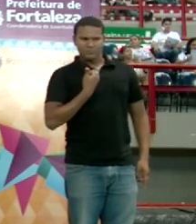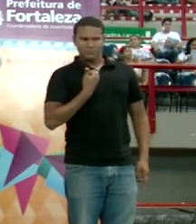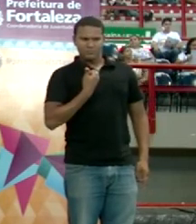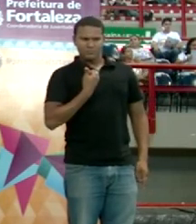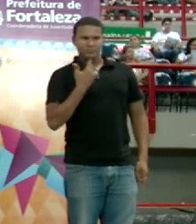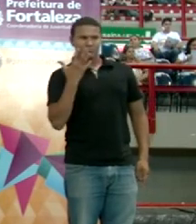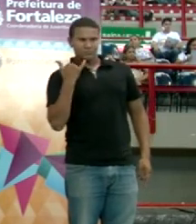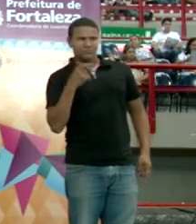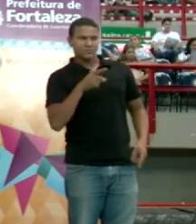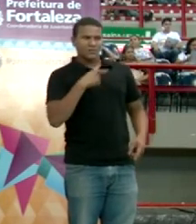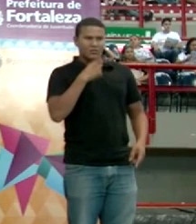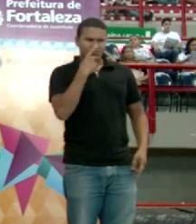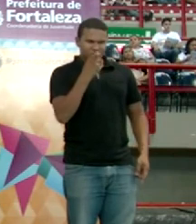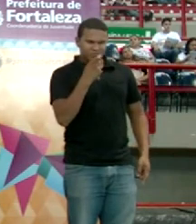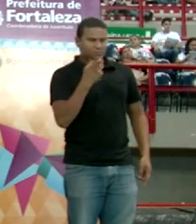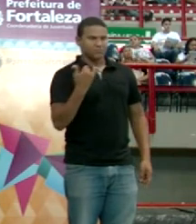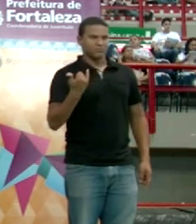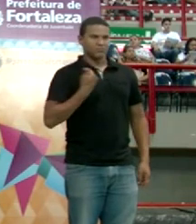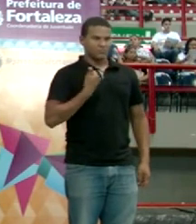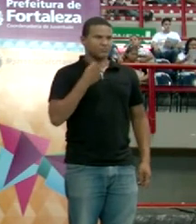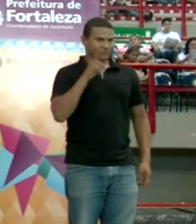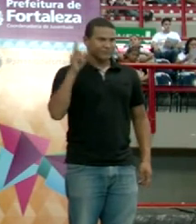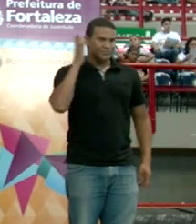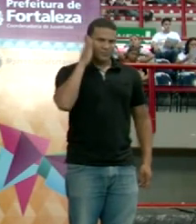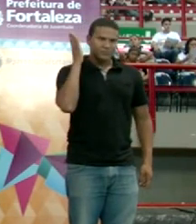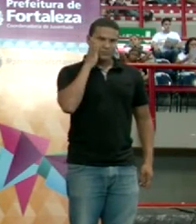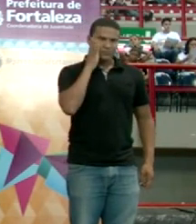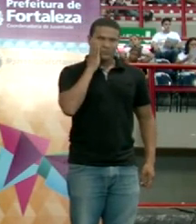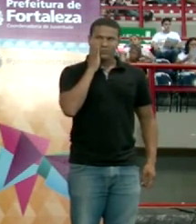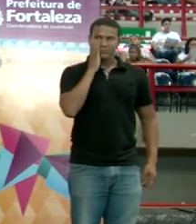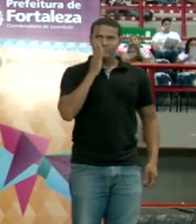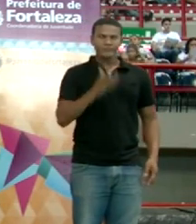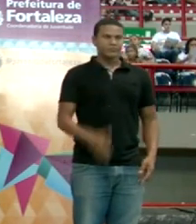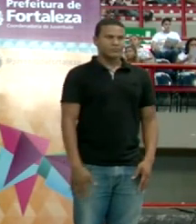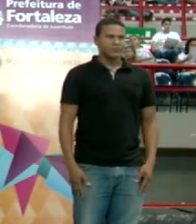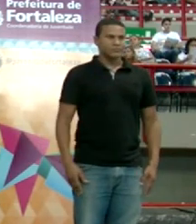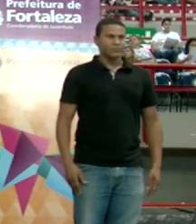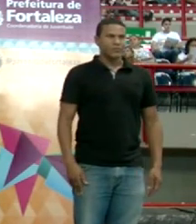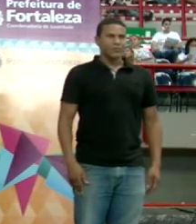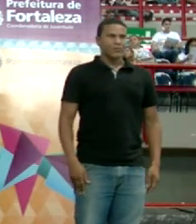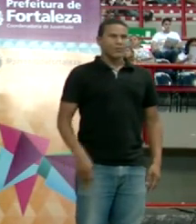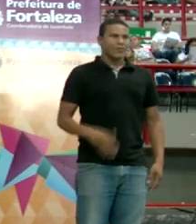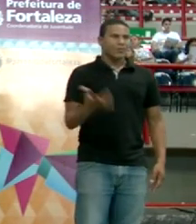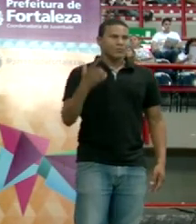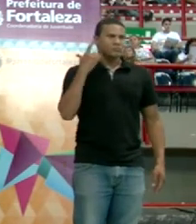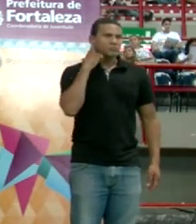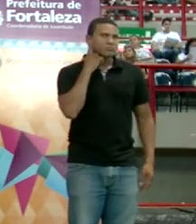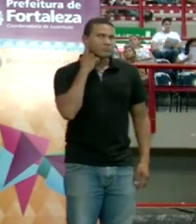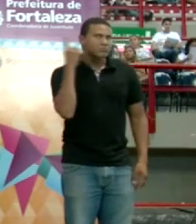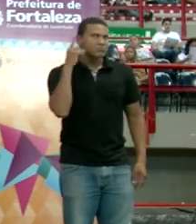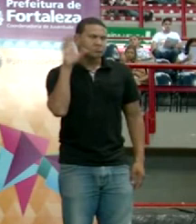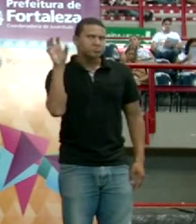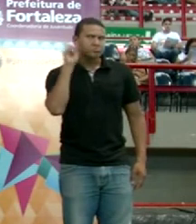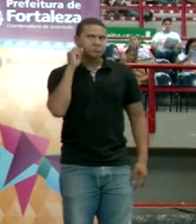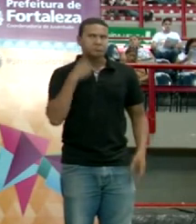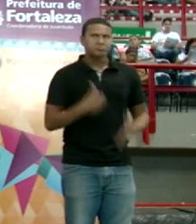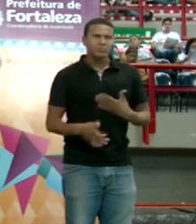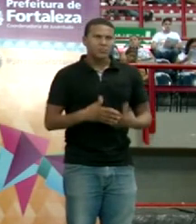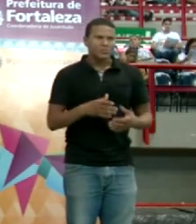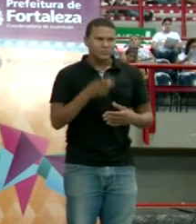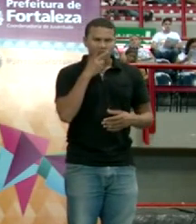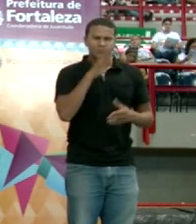outra mensagem. Entendeu? Uma cor, um som característico,